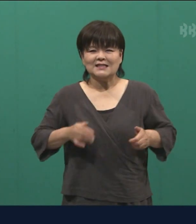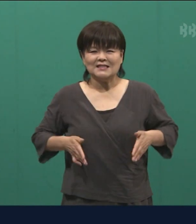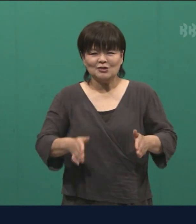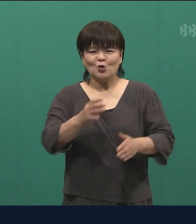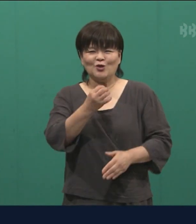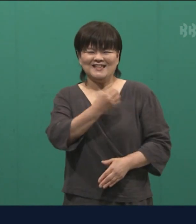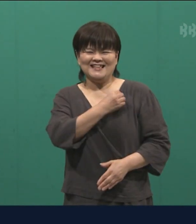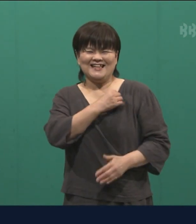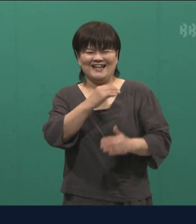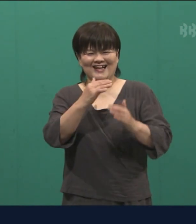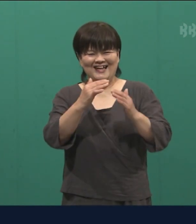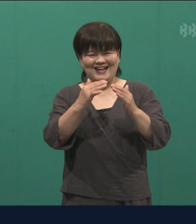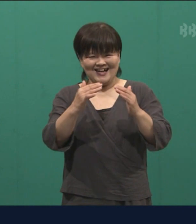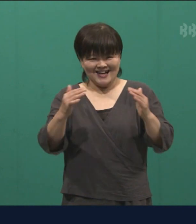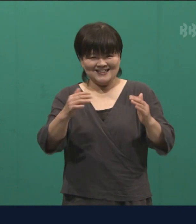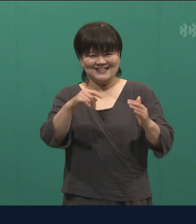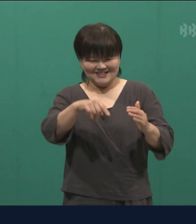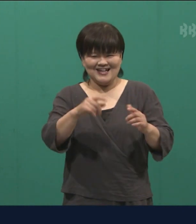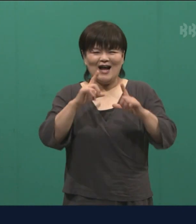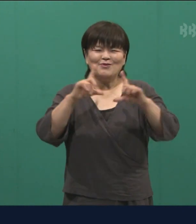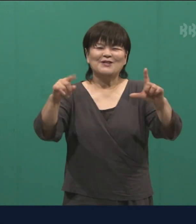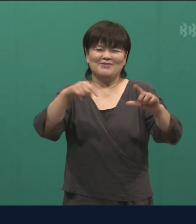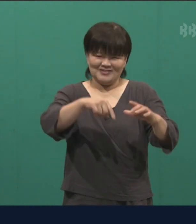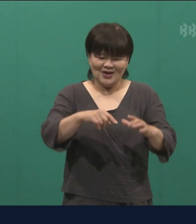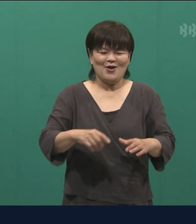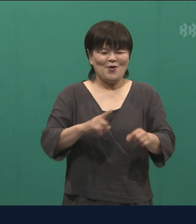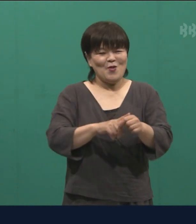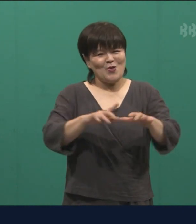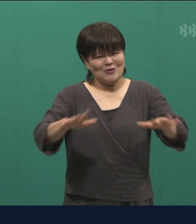なお、実行委員会の発表によりますと、